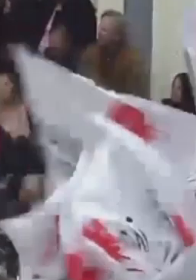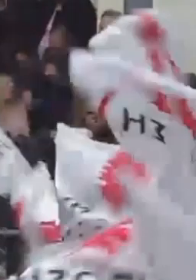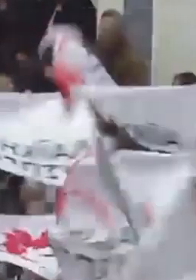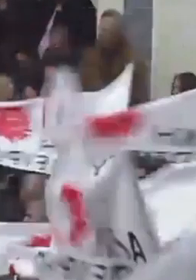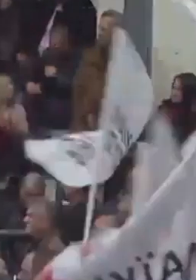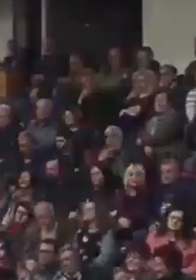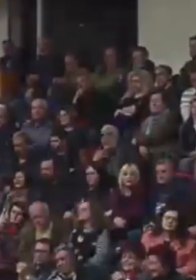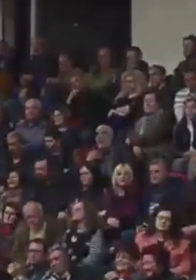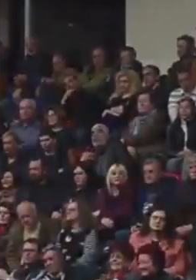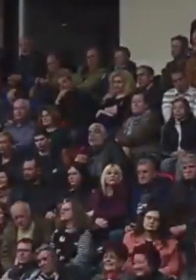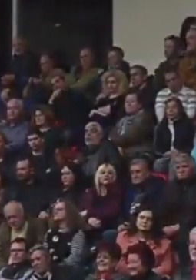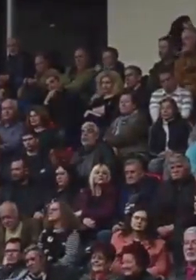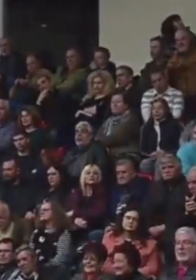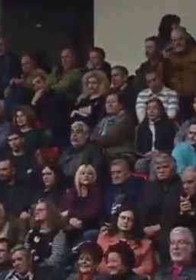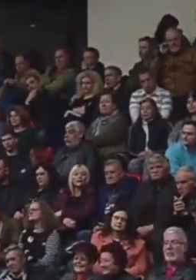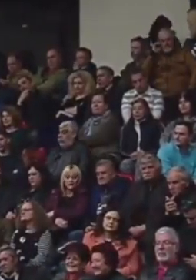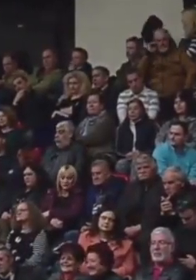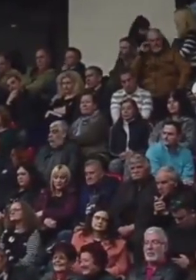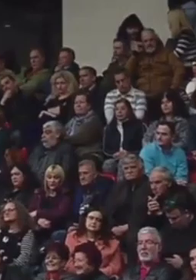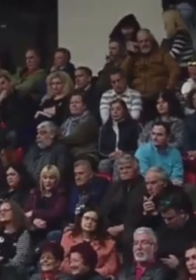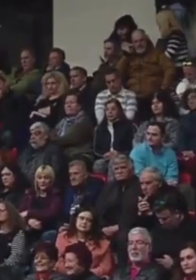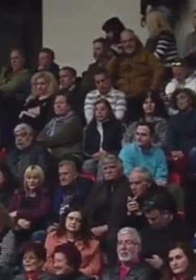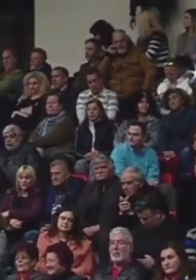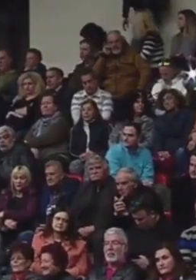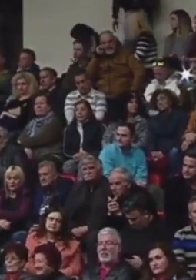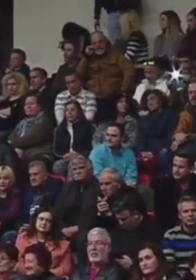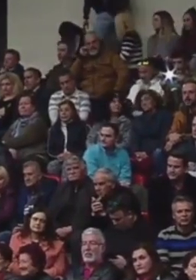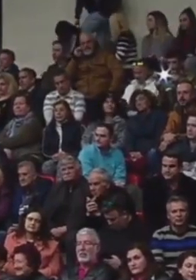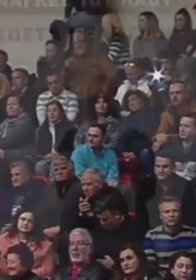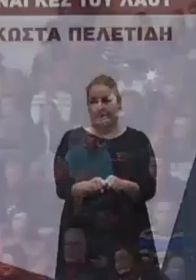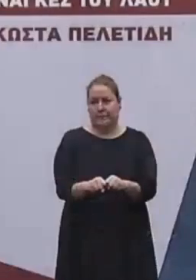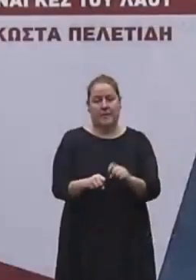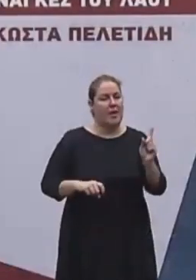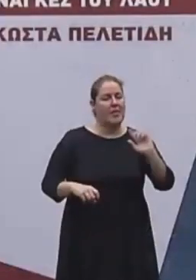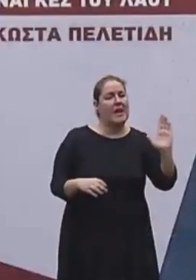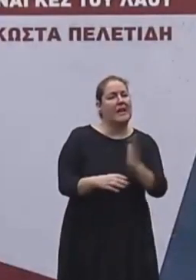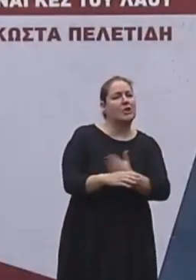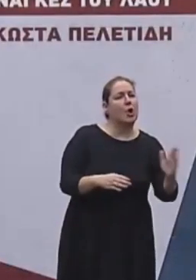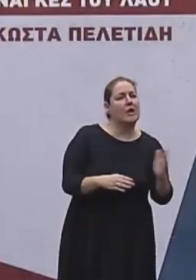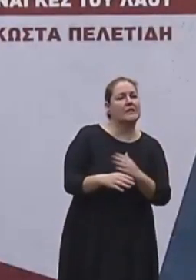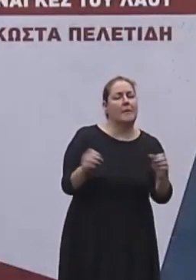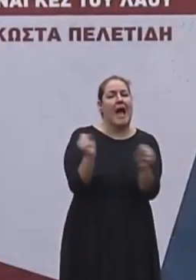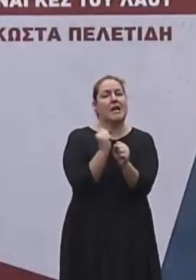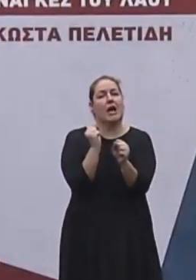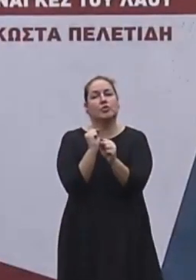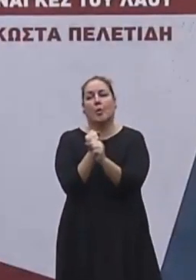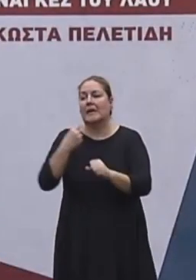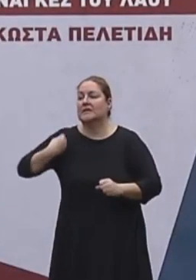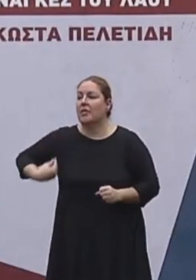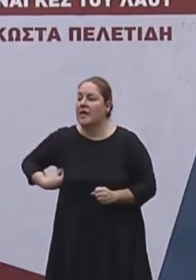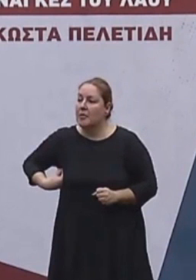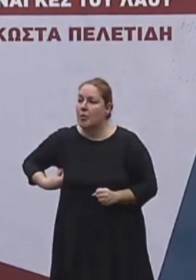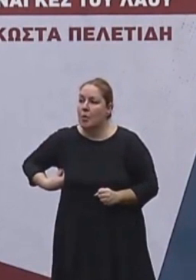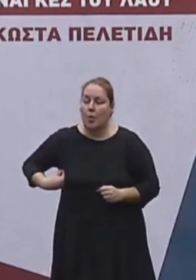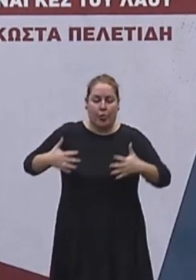Αυτά τα χρόνια, σαν Δημοτική Αρχή, δεν ξεχωρίσαμε τους εργαζόμενους του Δήμου